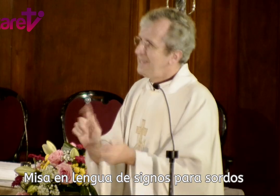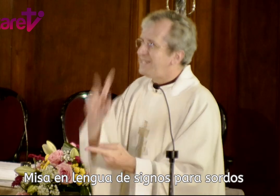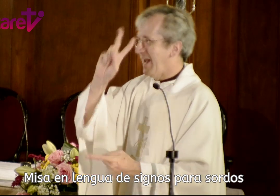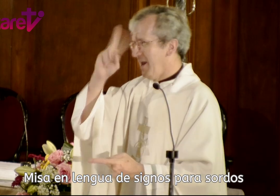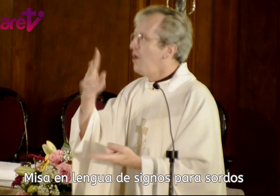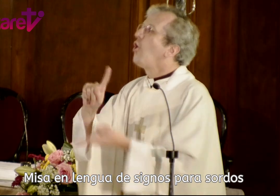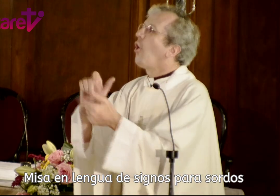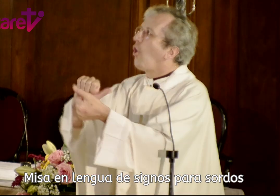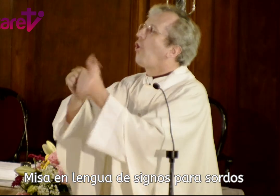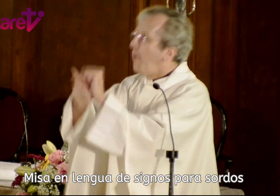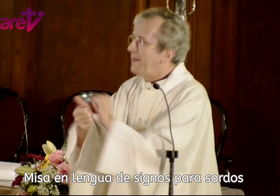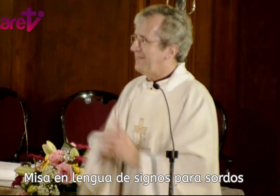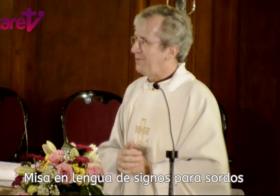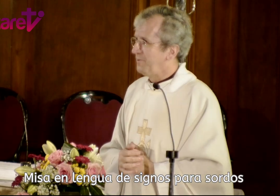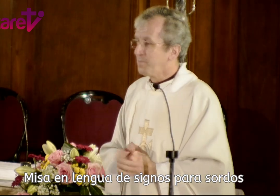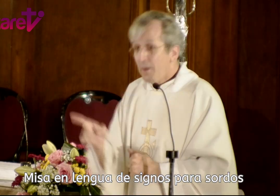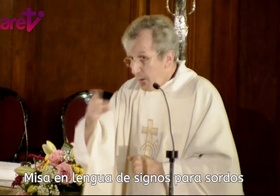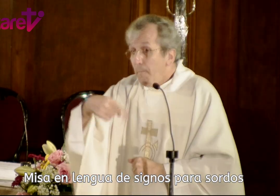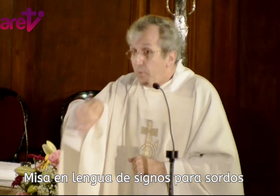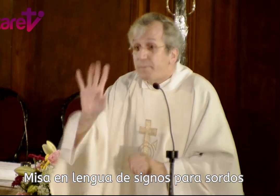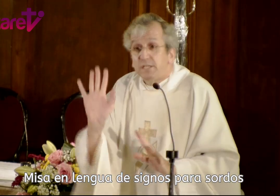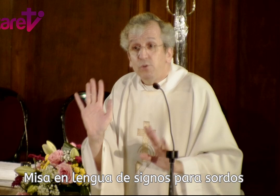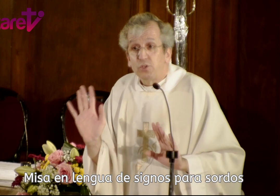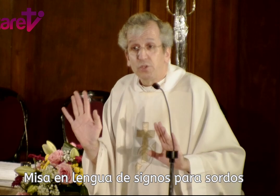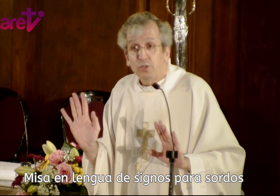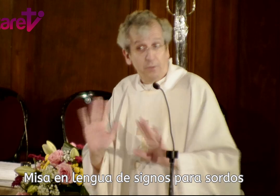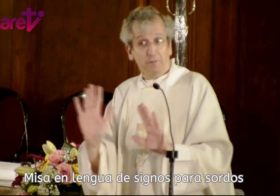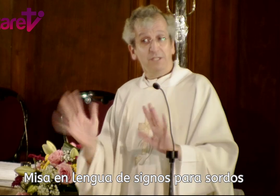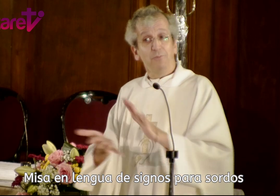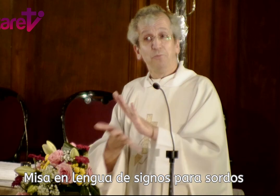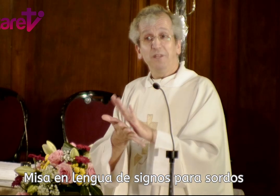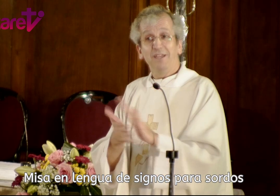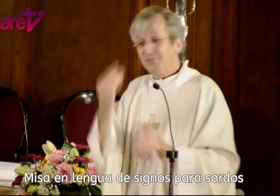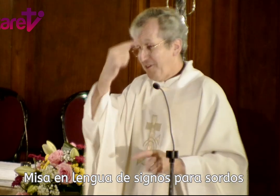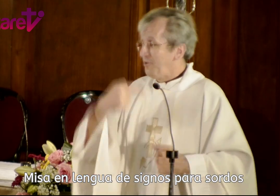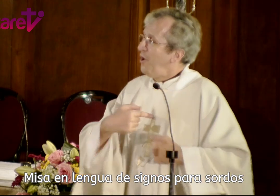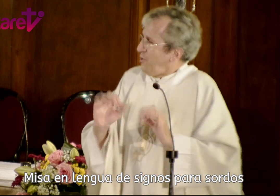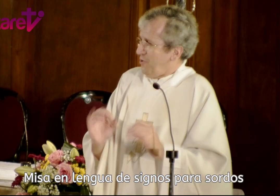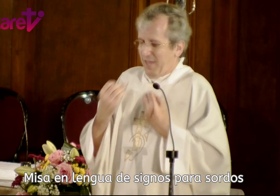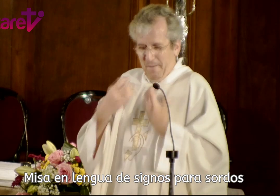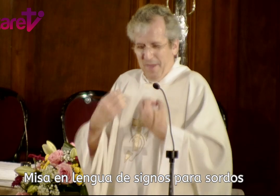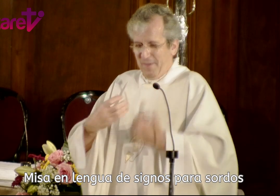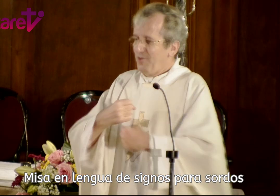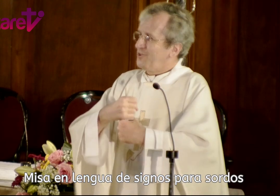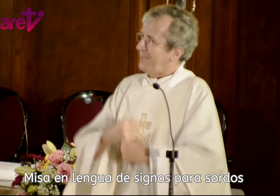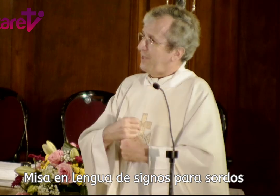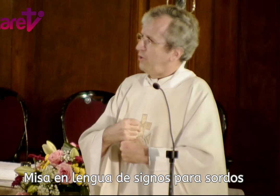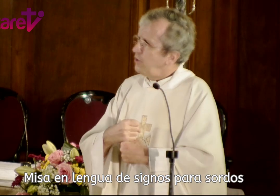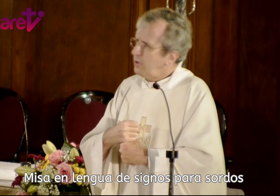han convertido. Pues pensemos nosotros, porque a veces estamos muy tranquilos diciendo, yo ya, bien, bien, yo estoy quieto. No, no, no,